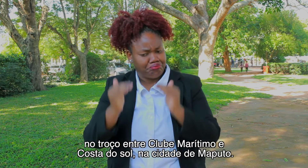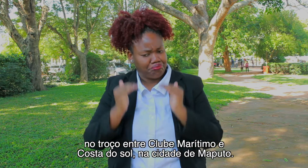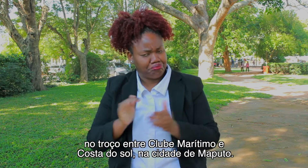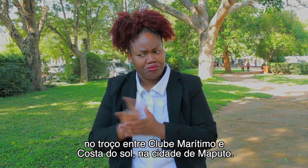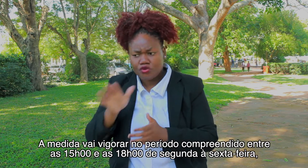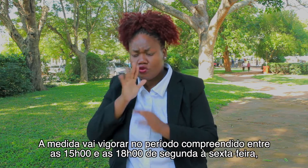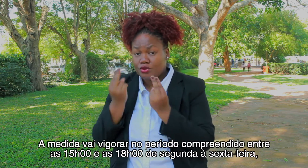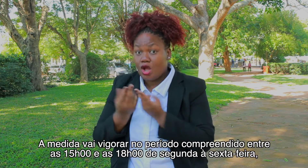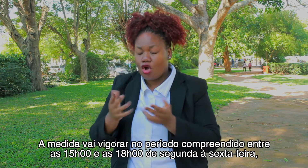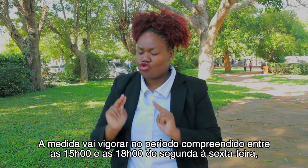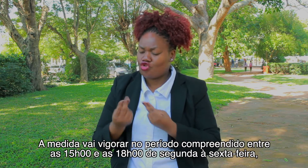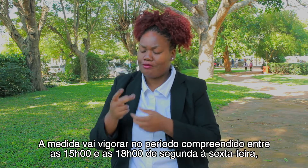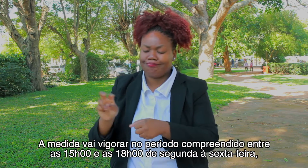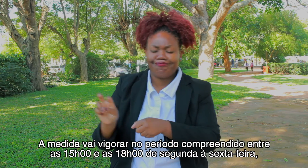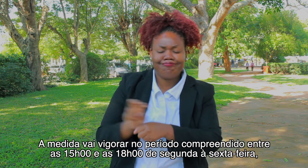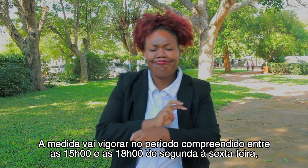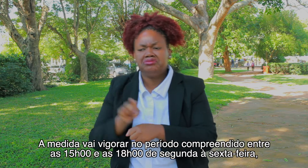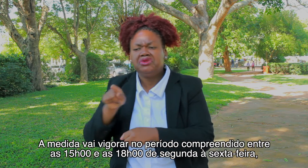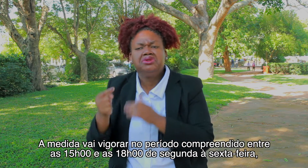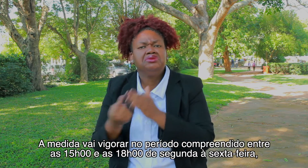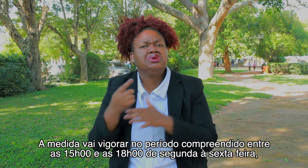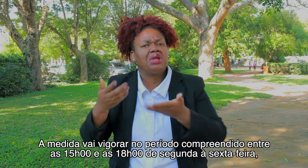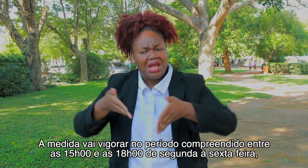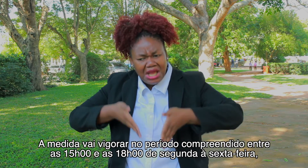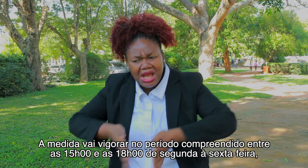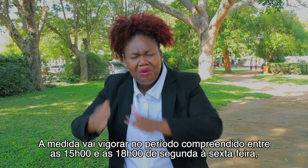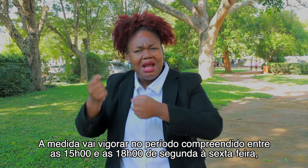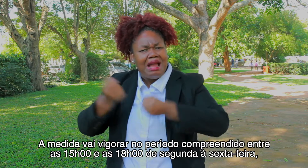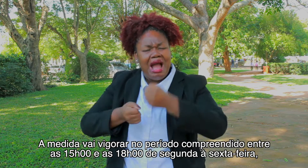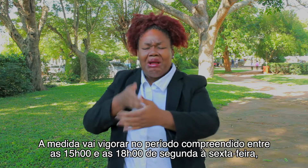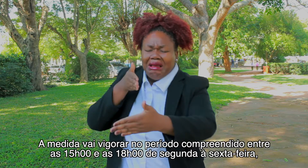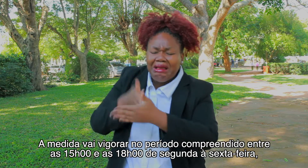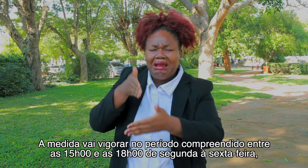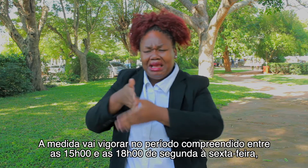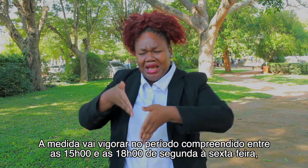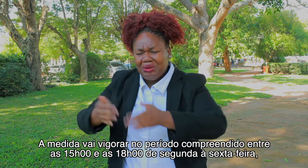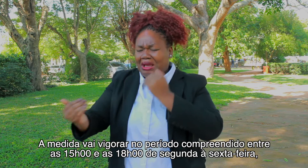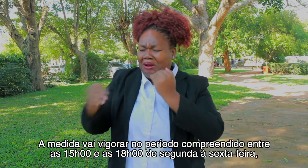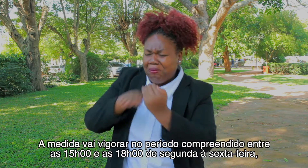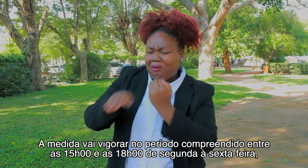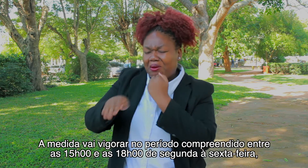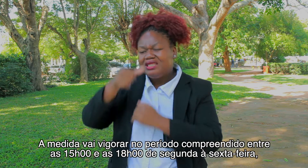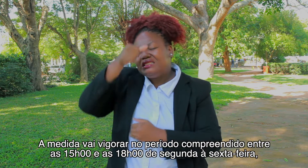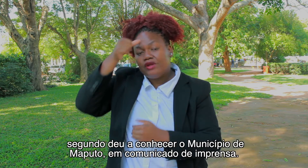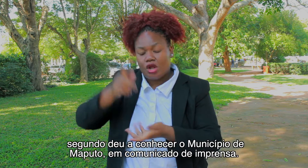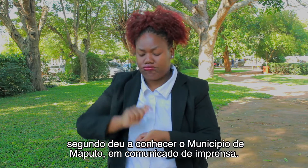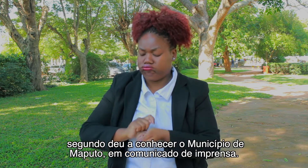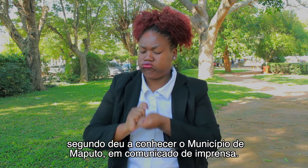Maputo. A medida vai vigorar no período compreendido entre as 15 e as 18 horas, de segunda a sexta-feira, segundo deu a